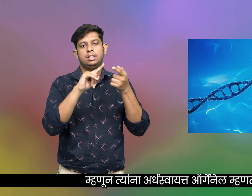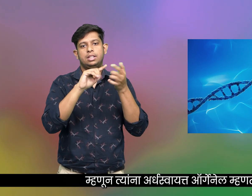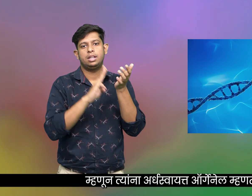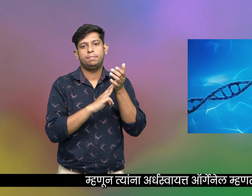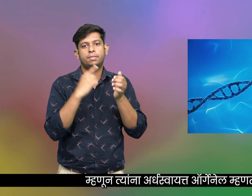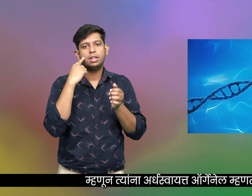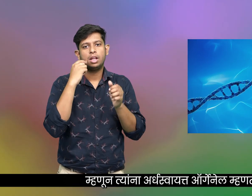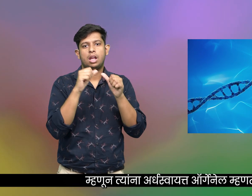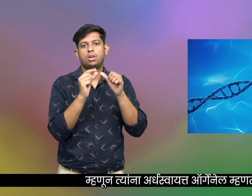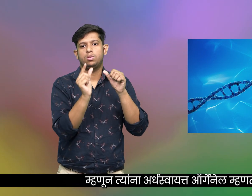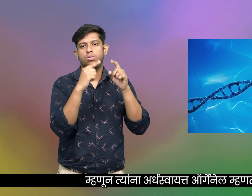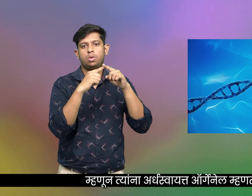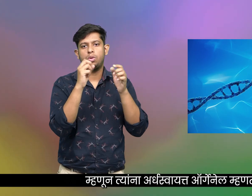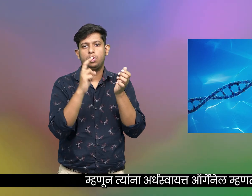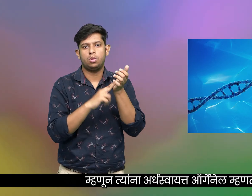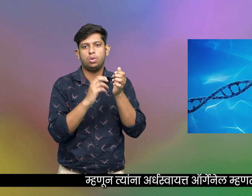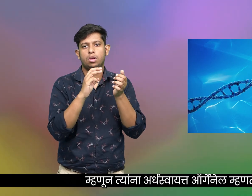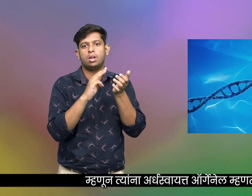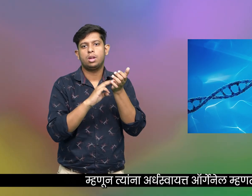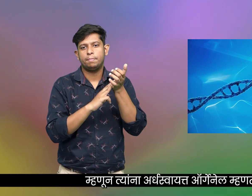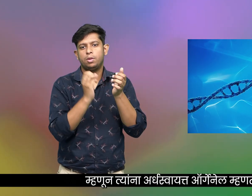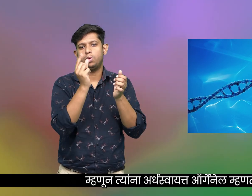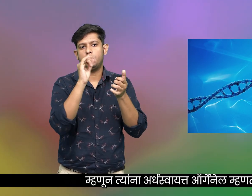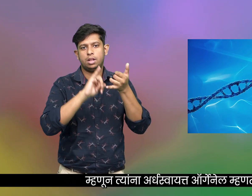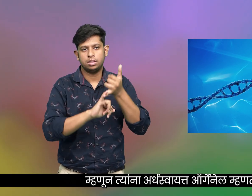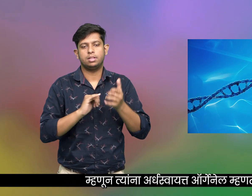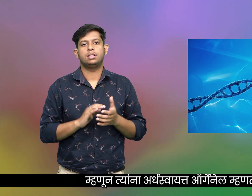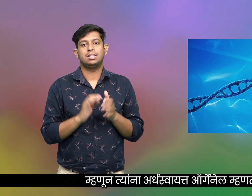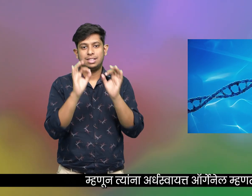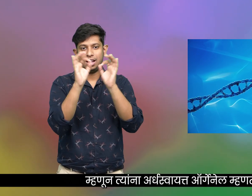म्हणून त्यांचा अर्धस्वायत्त ऑर्गेनेल म्हणतात.